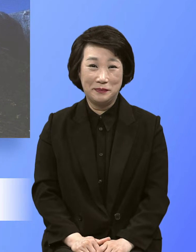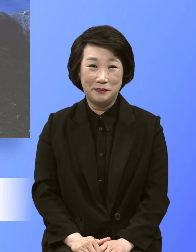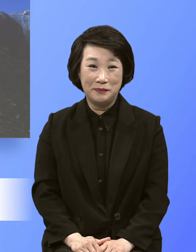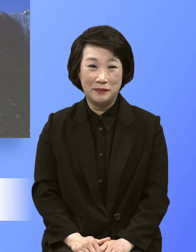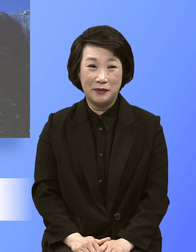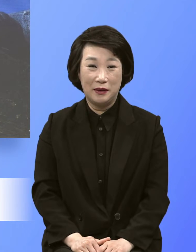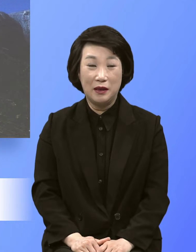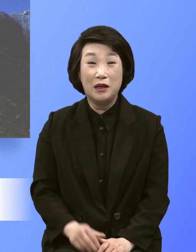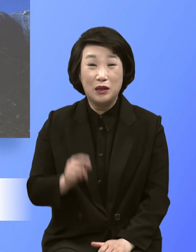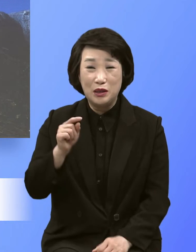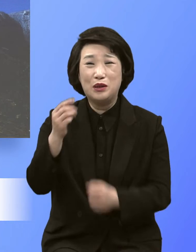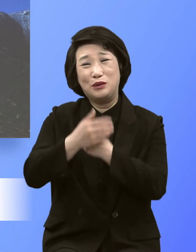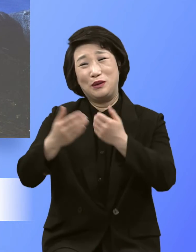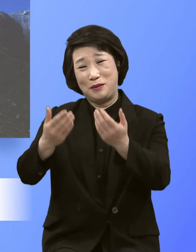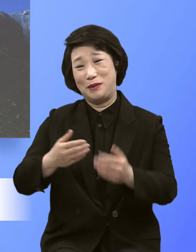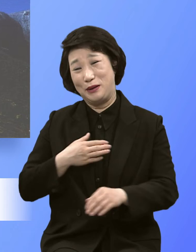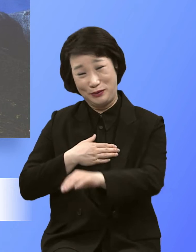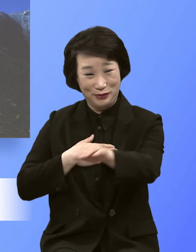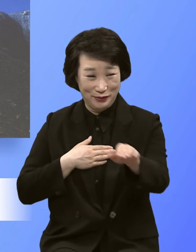그런 은혜요.